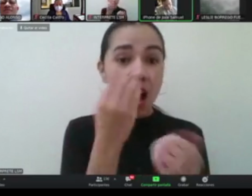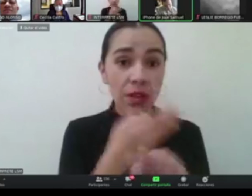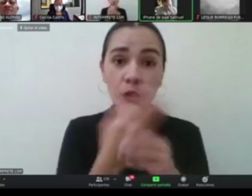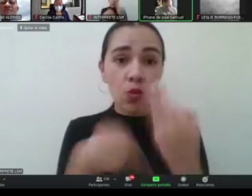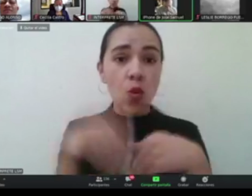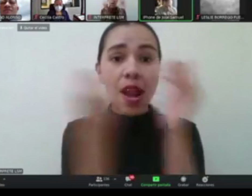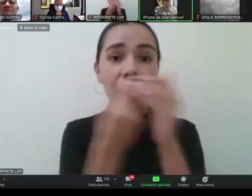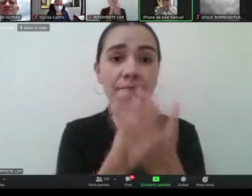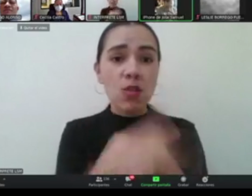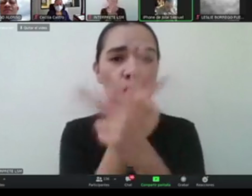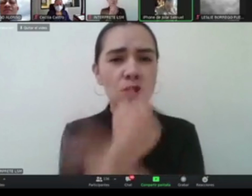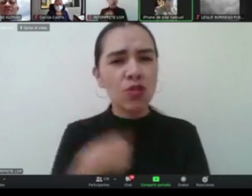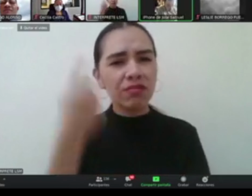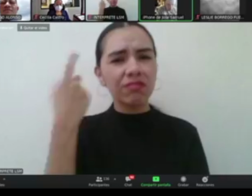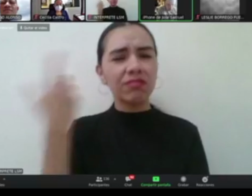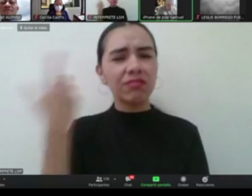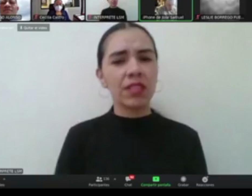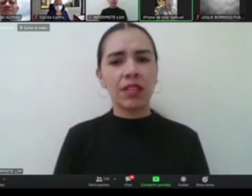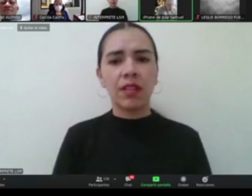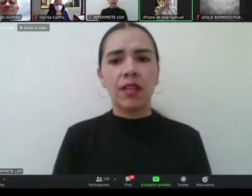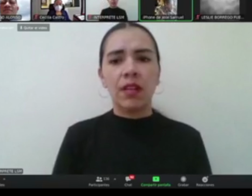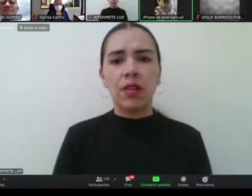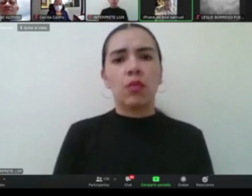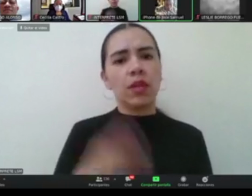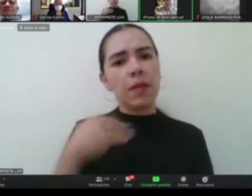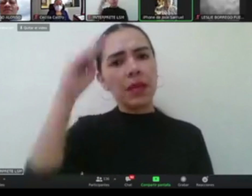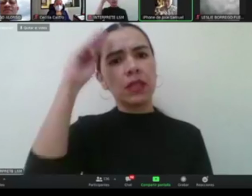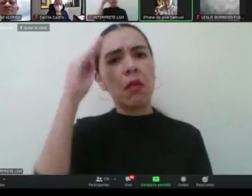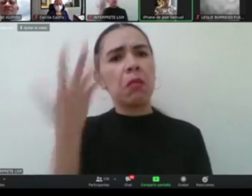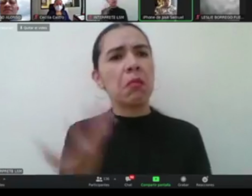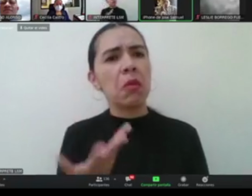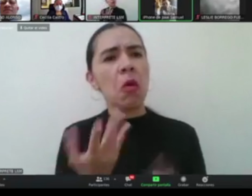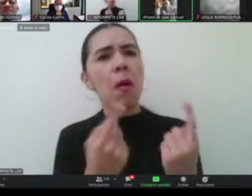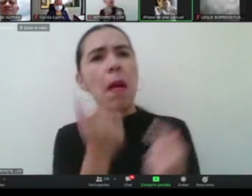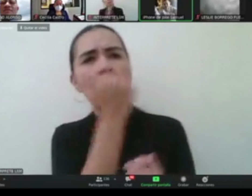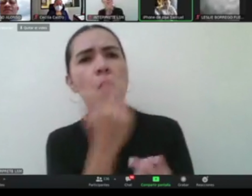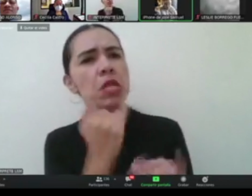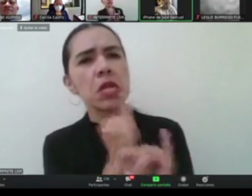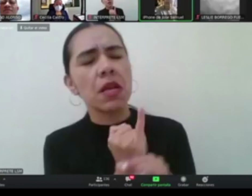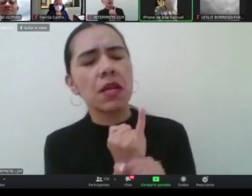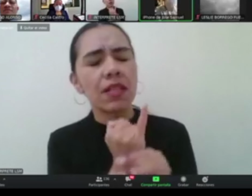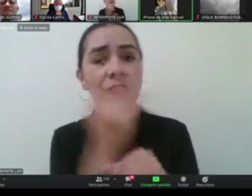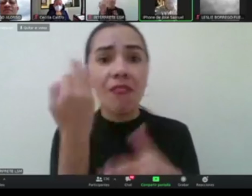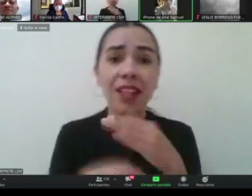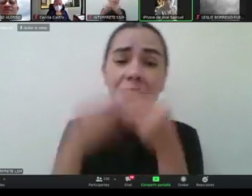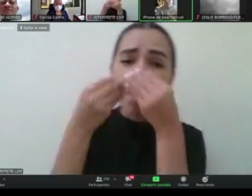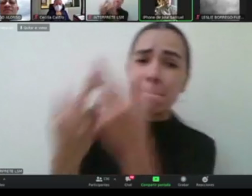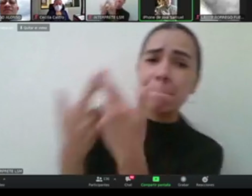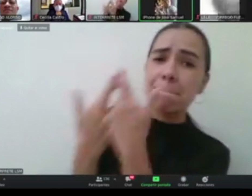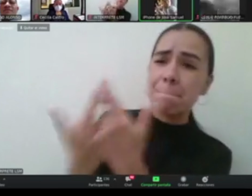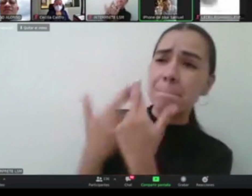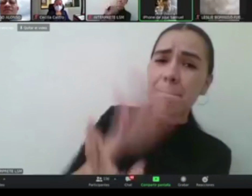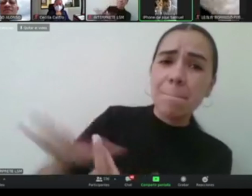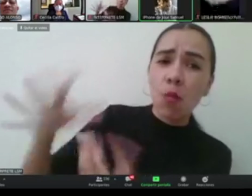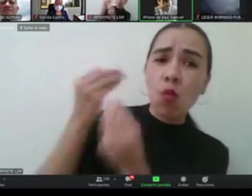y yo me pregunto hasta qué punto realmente pensamos solo en una cosa y no somos capaces de pensar en el resto, ¿verdad? Así